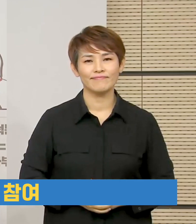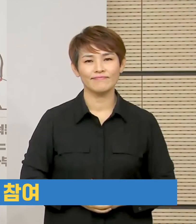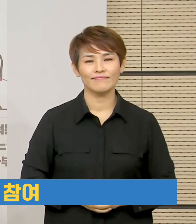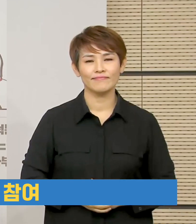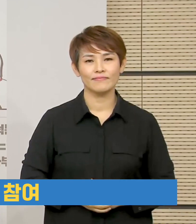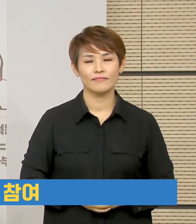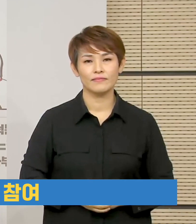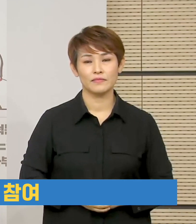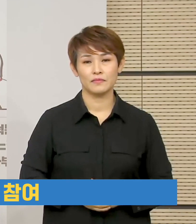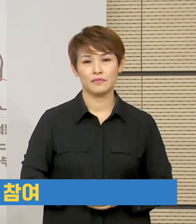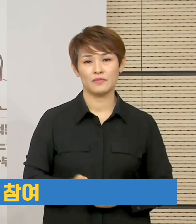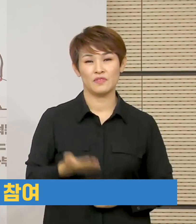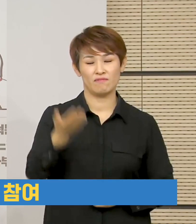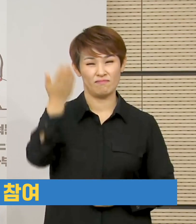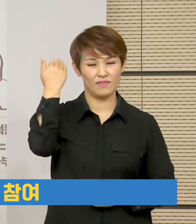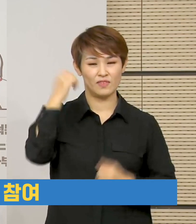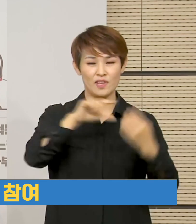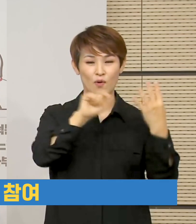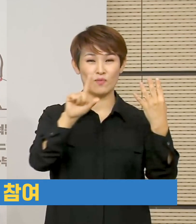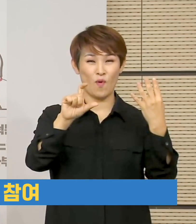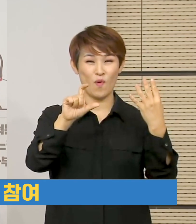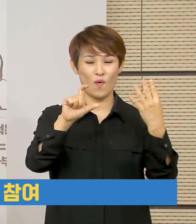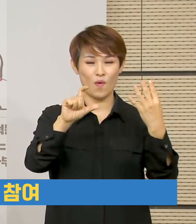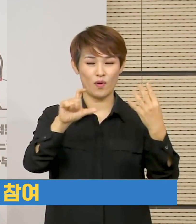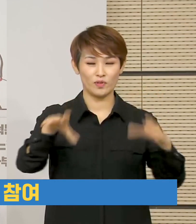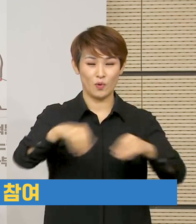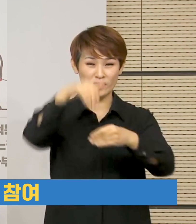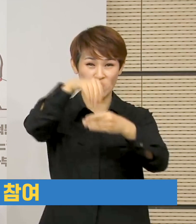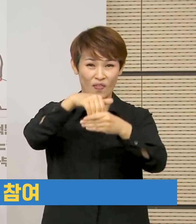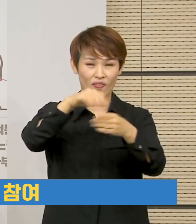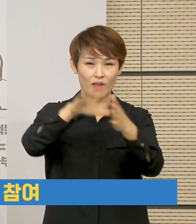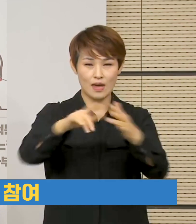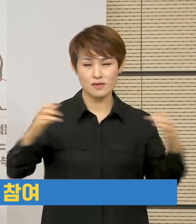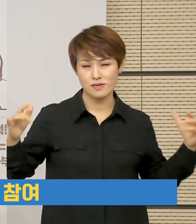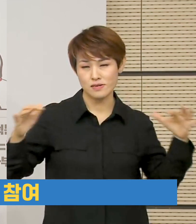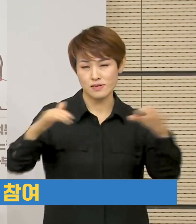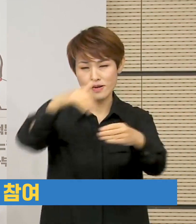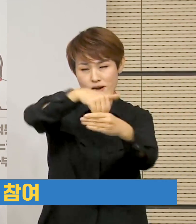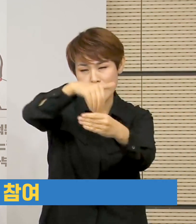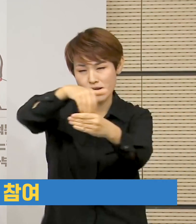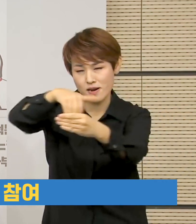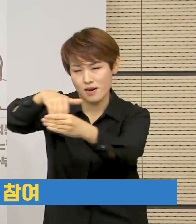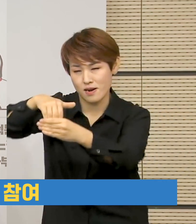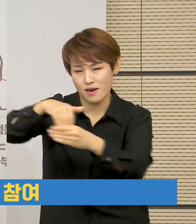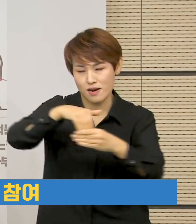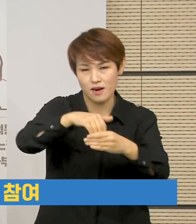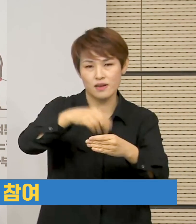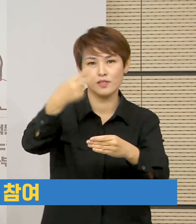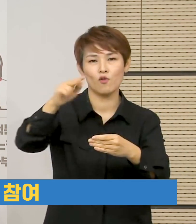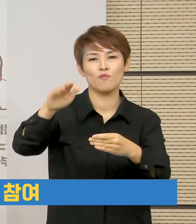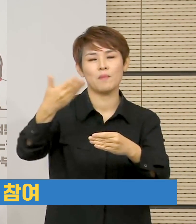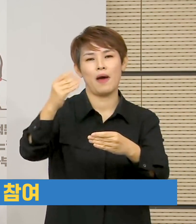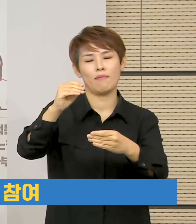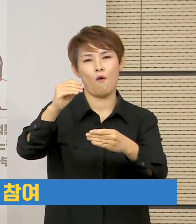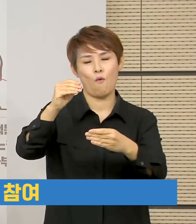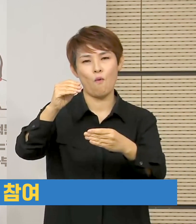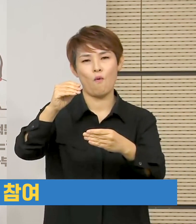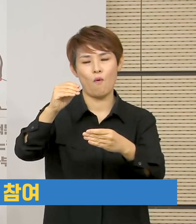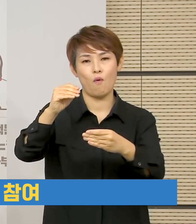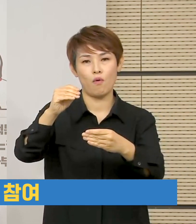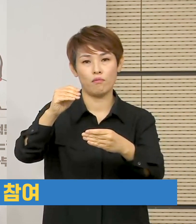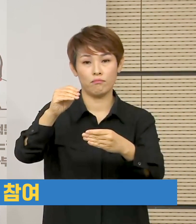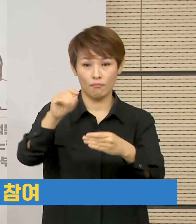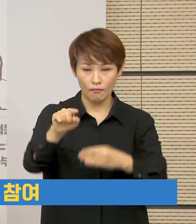지난 4월 12일 청소 청천의 약이 1900만 명 의 육군 자들이 투표에 참여 하셨습니다 또한